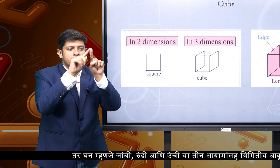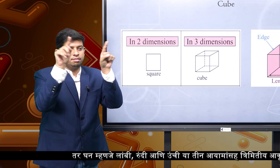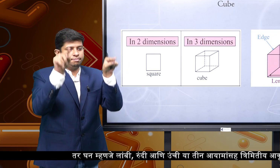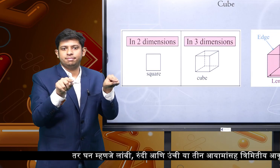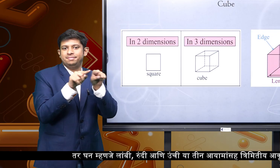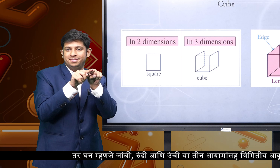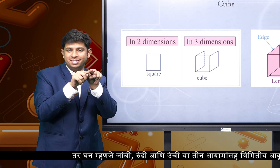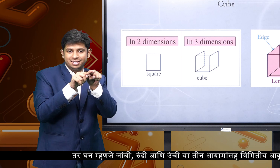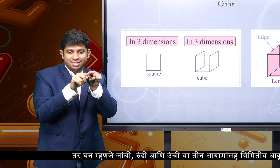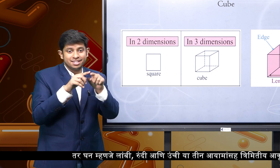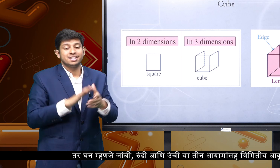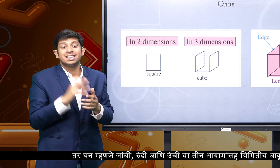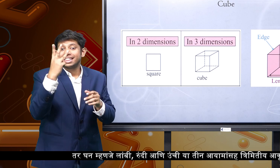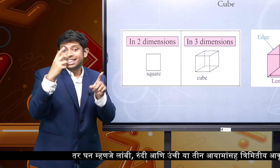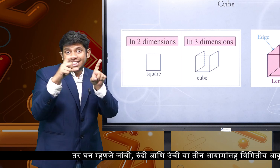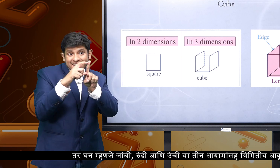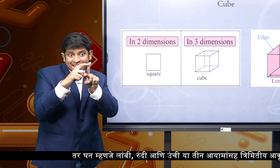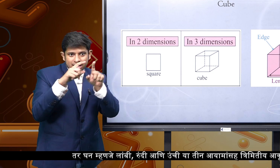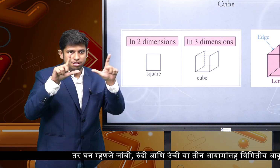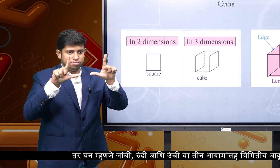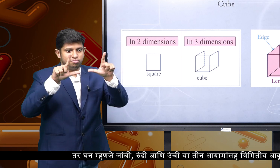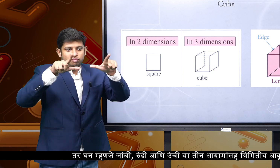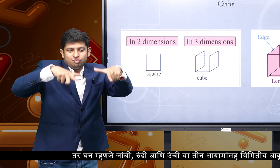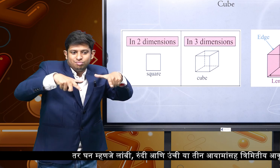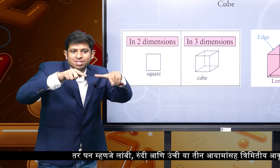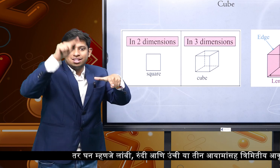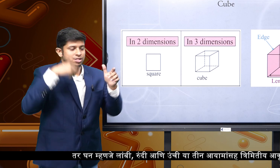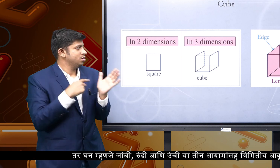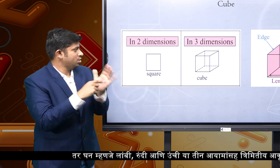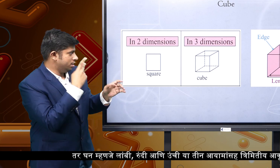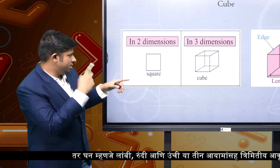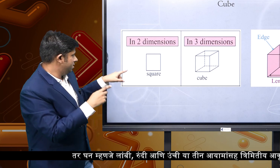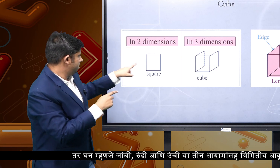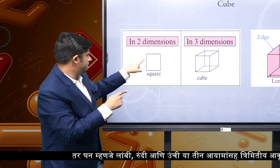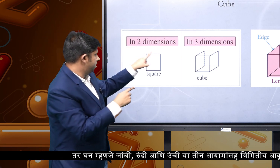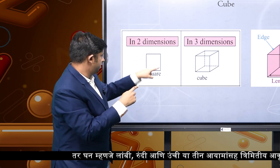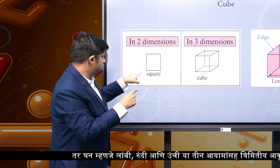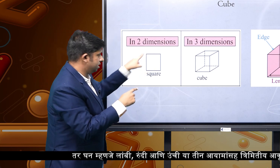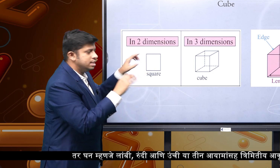घन म्हणजे लांबी, रुंदी आणि उंची या 3 आयामांसह त्रिमितीय आकृती.